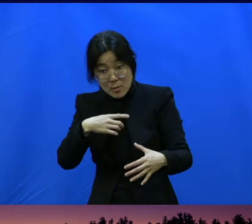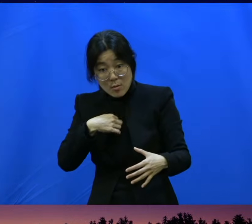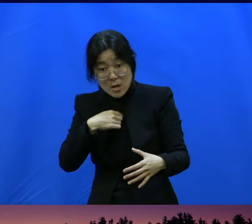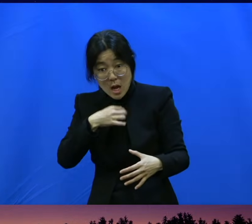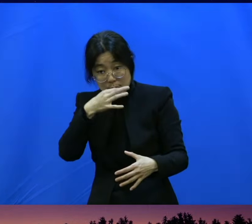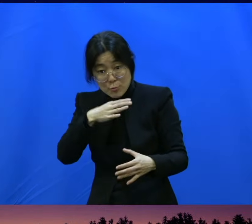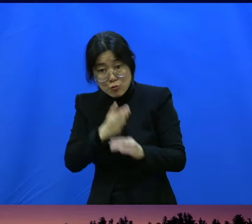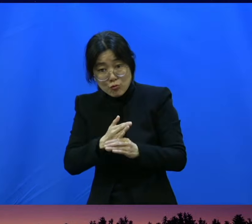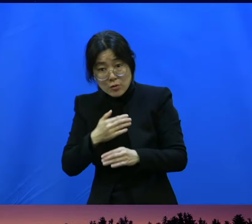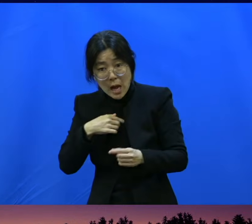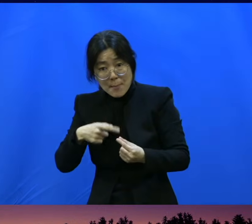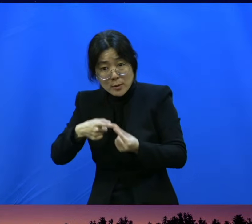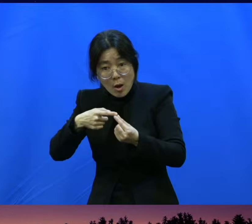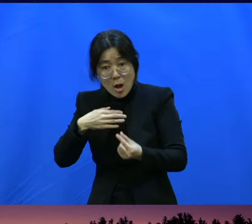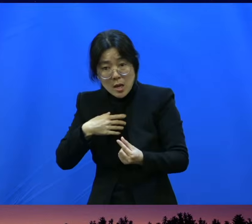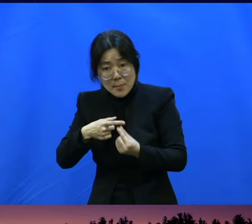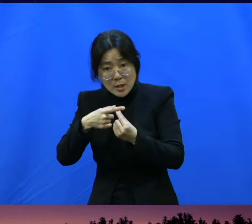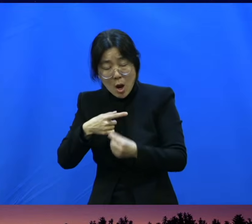뭉쳐지잖아요.